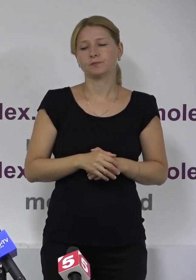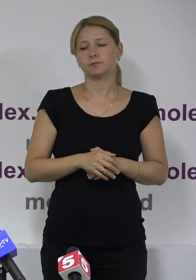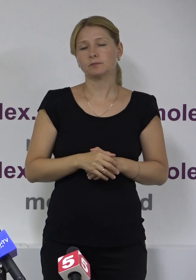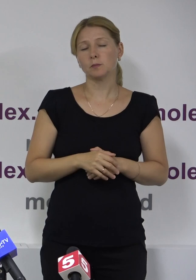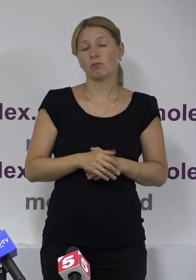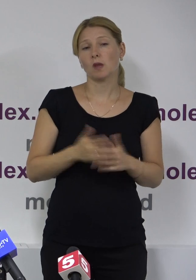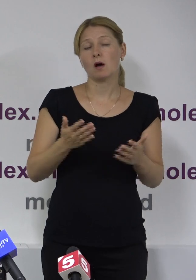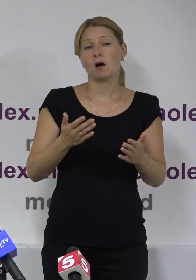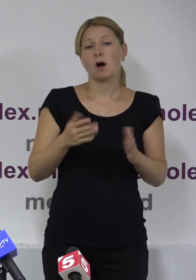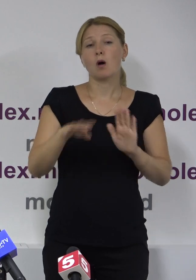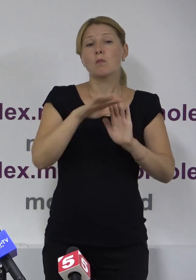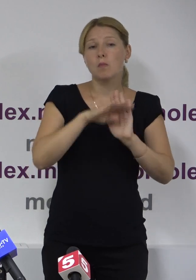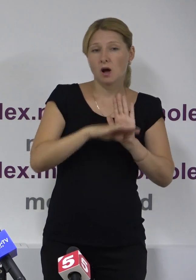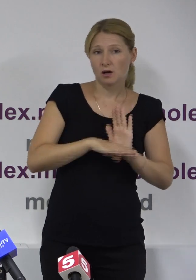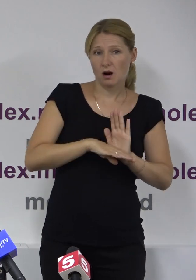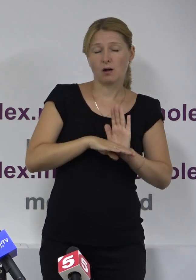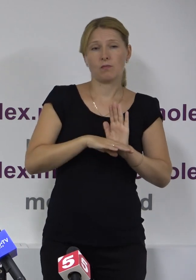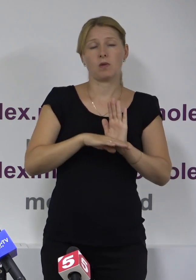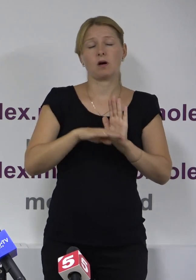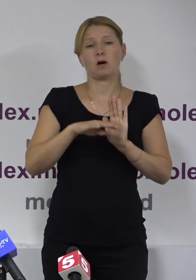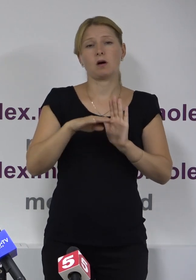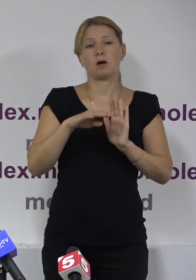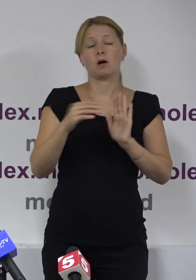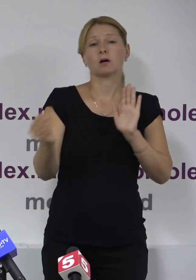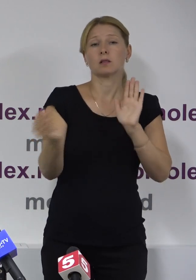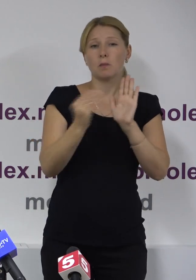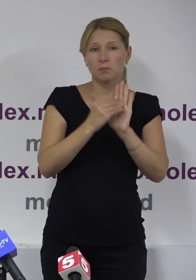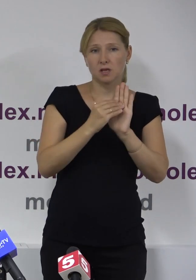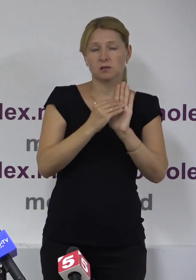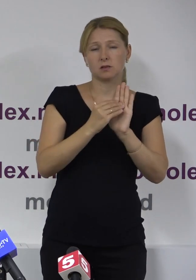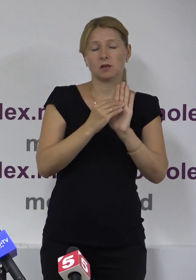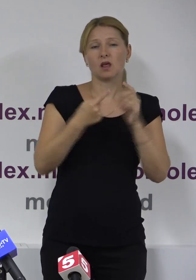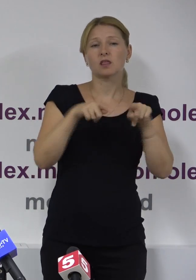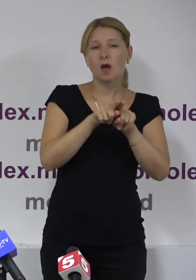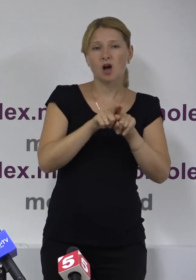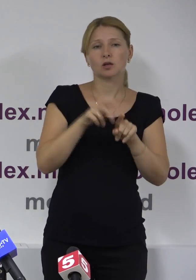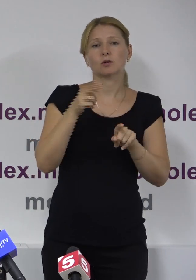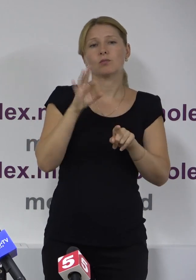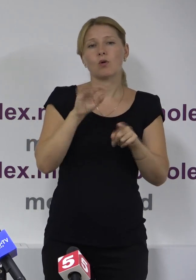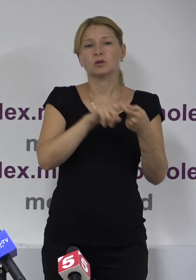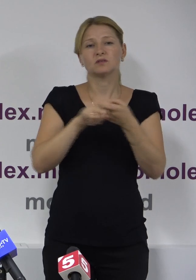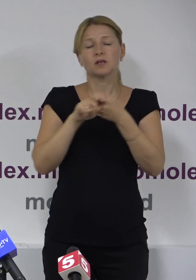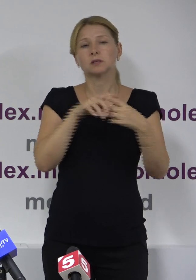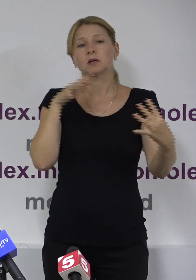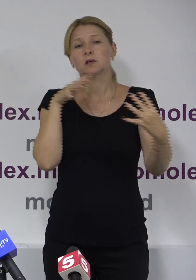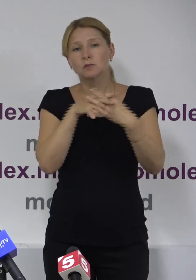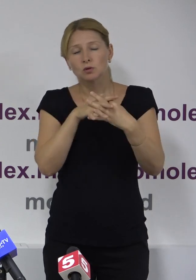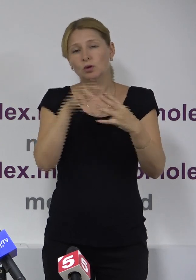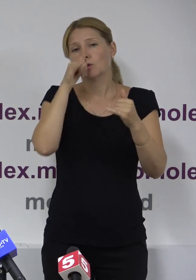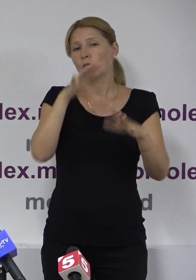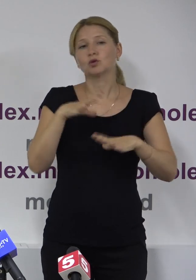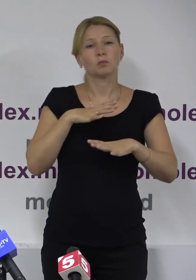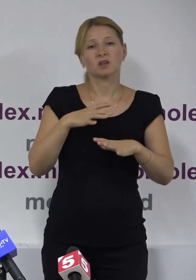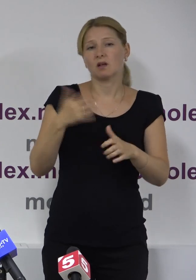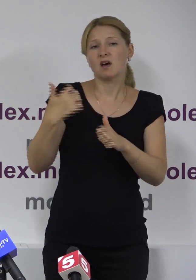Agenda geopolitică și războiul din regiune la fel este reflectată în raport. Nu putem să facem abstracții de acest război,